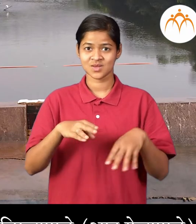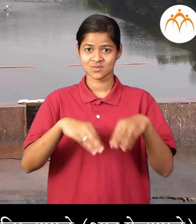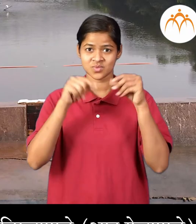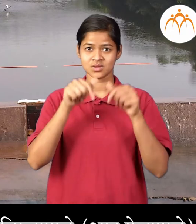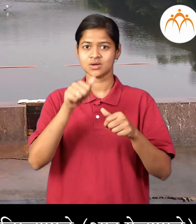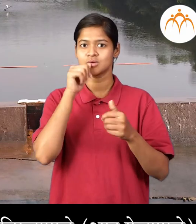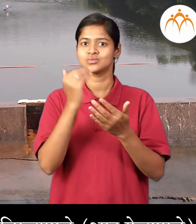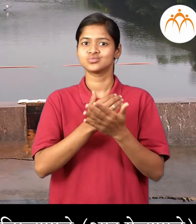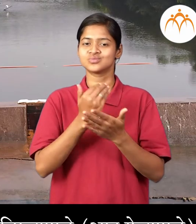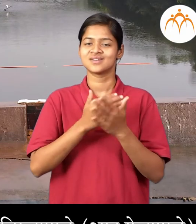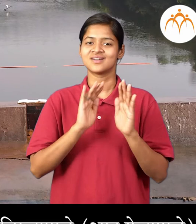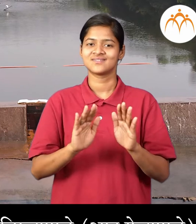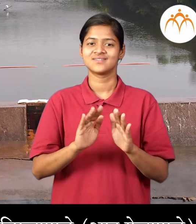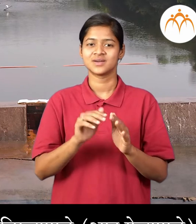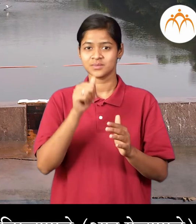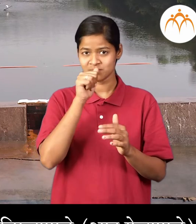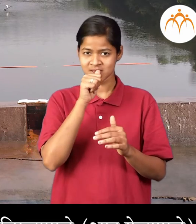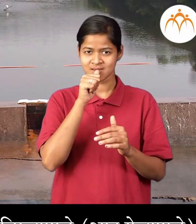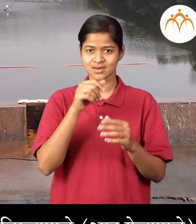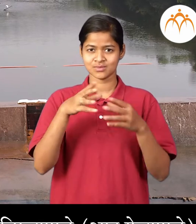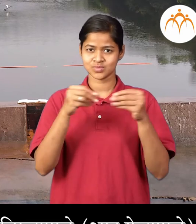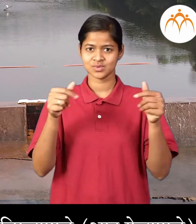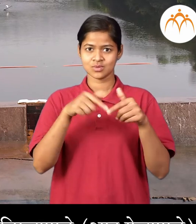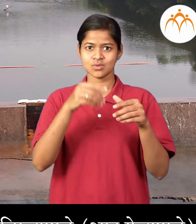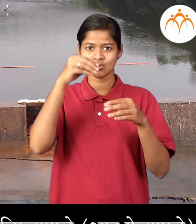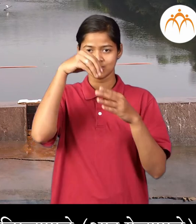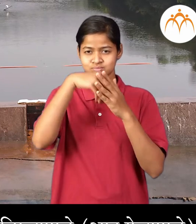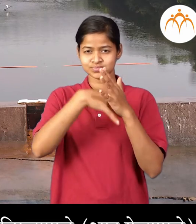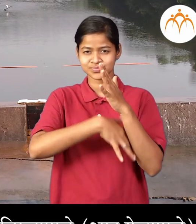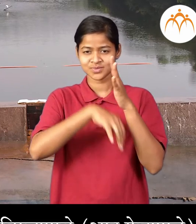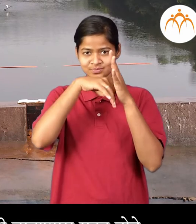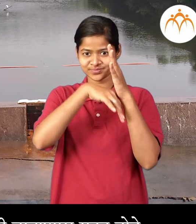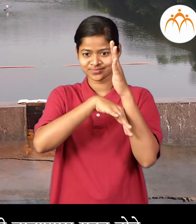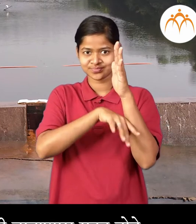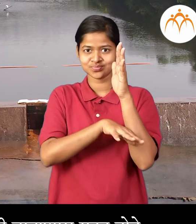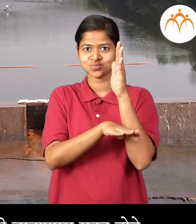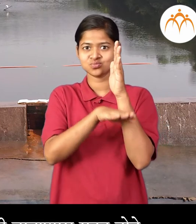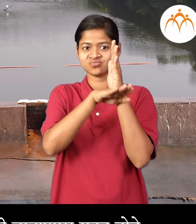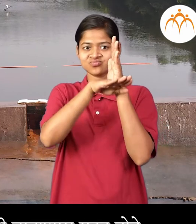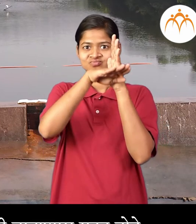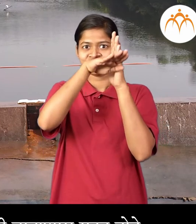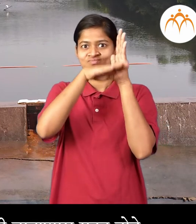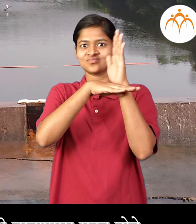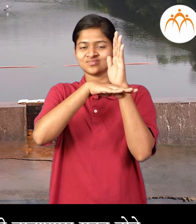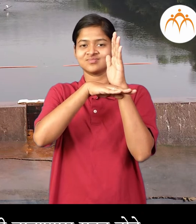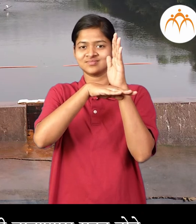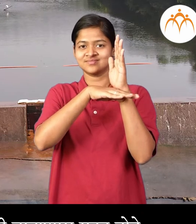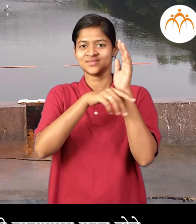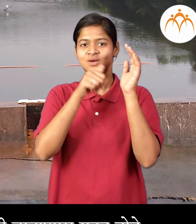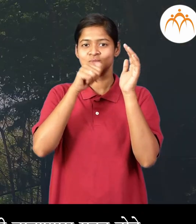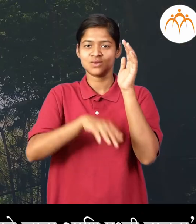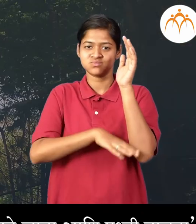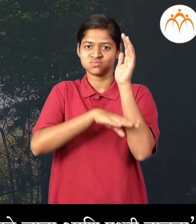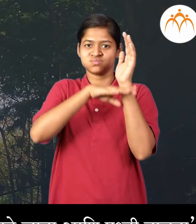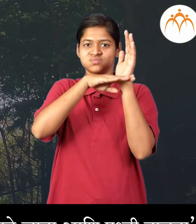जलसंधारण होते मातीत, पाणी, जिर्लया मूढे आद, गेलया मूढे जमीनी, खालील, पाणाची, पातावी, वाडन्या स्मदत होते